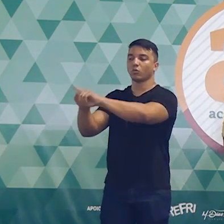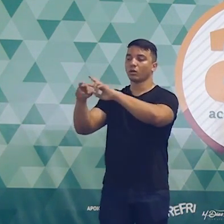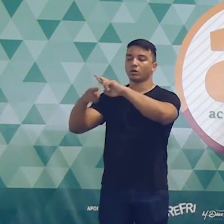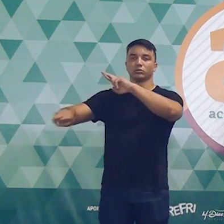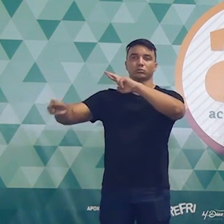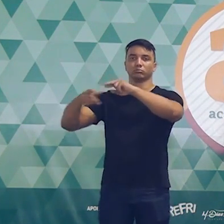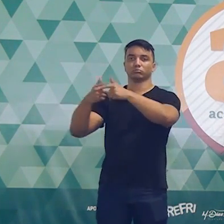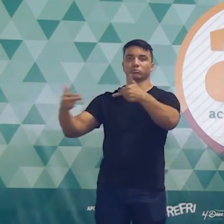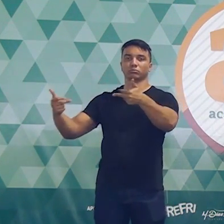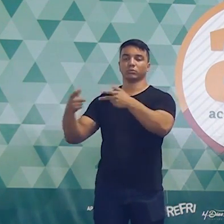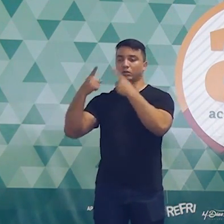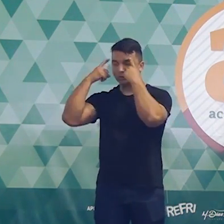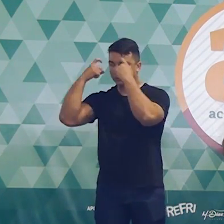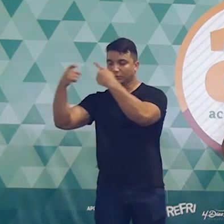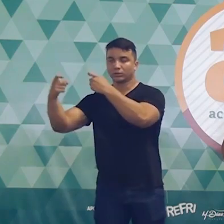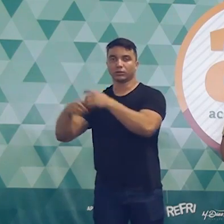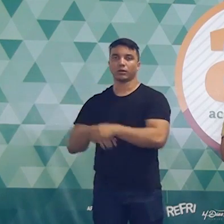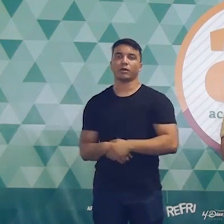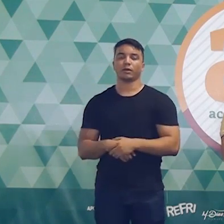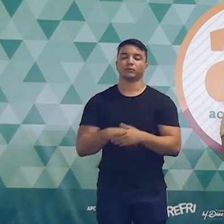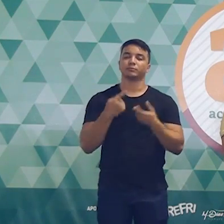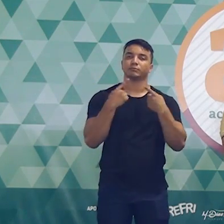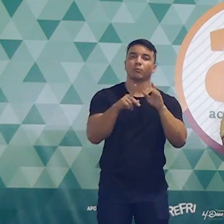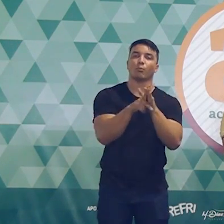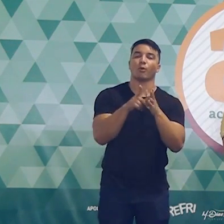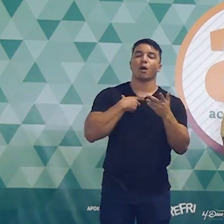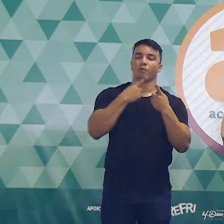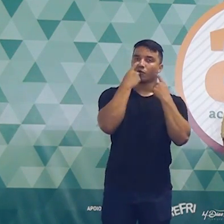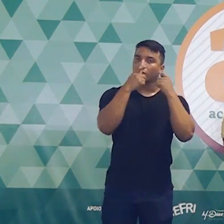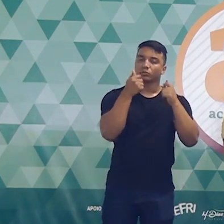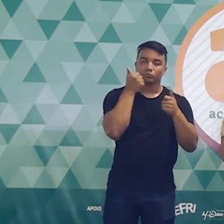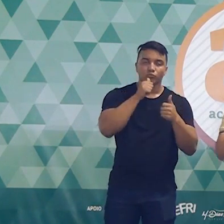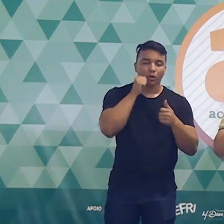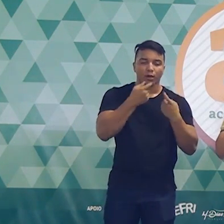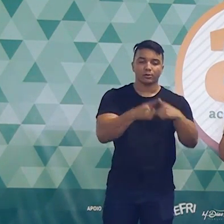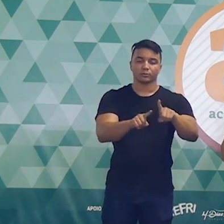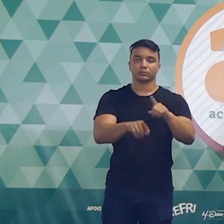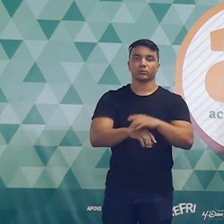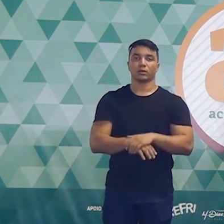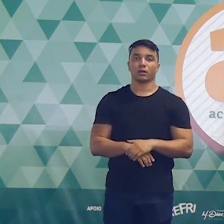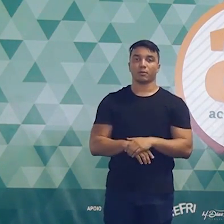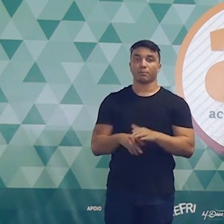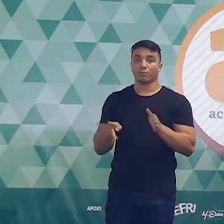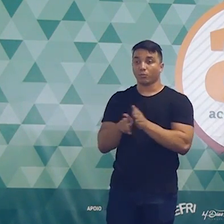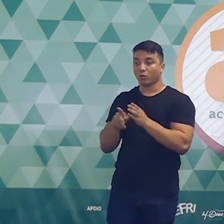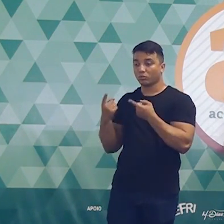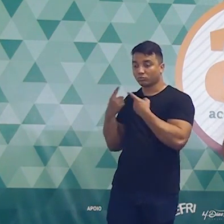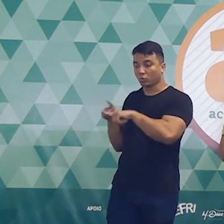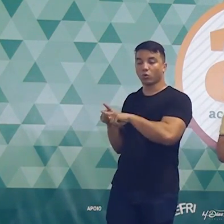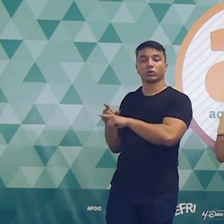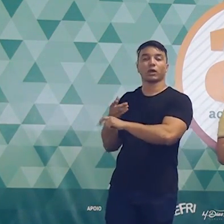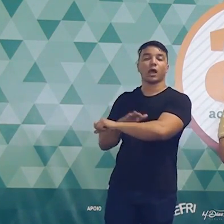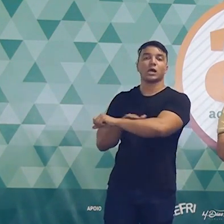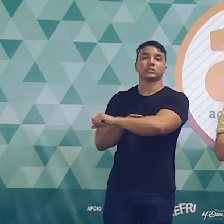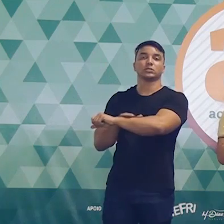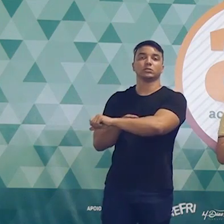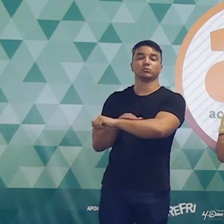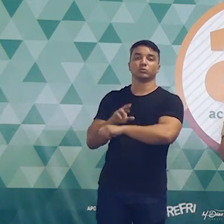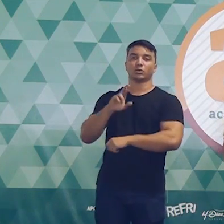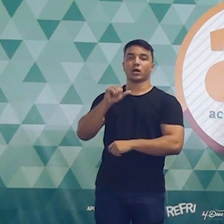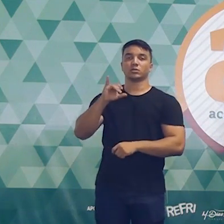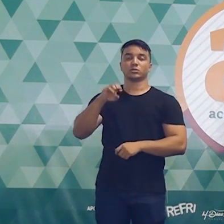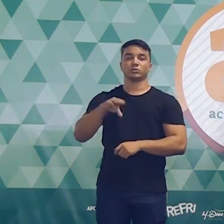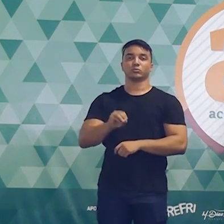a persistência da violência contra a mulher. Segunda aplicação do Enem do ano passado, caminhos para combater o racismo. Aí pegue